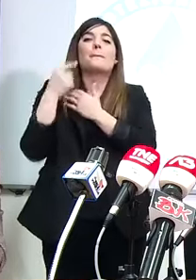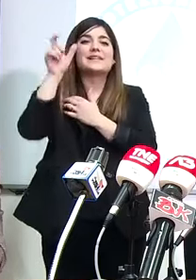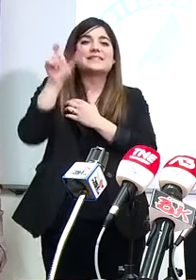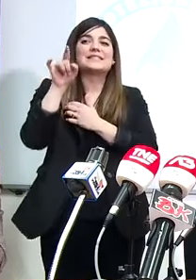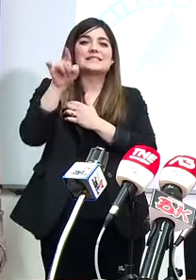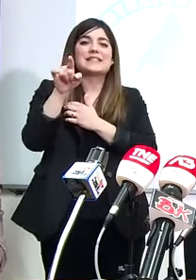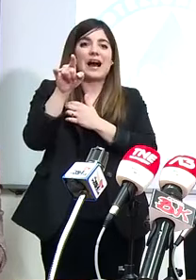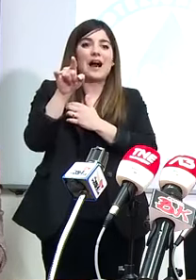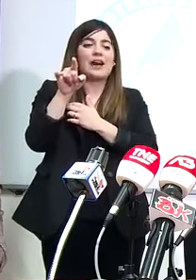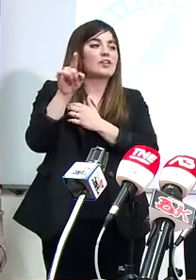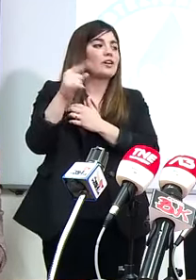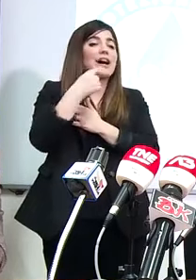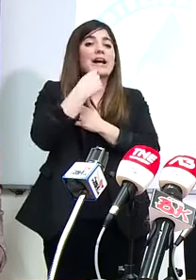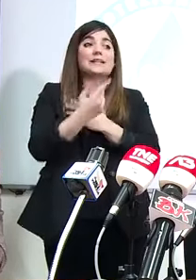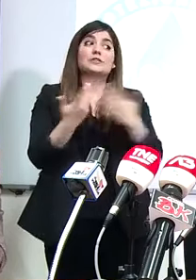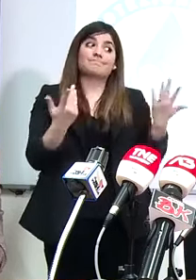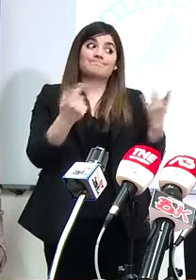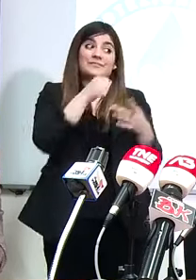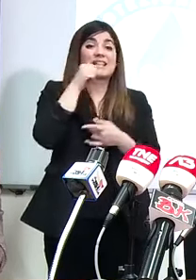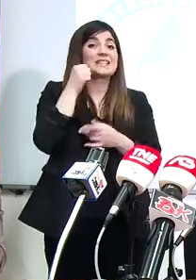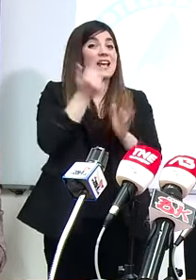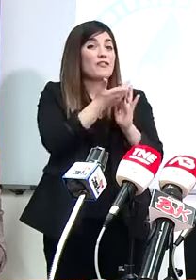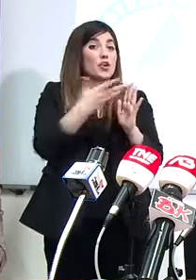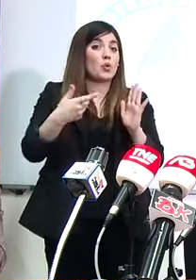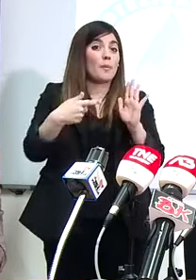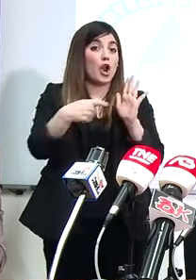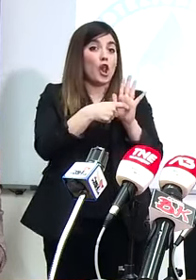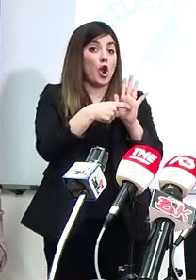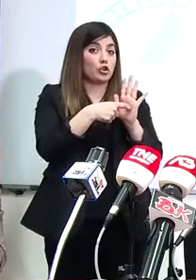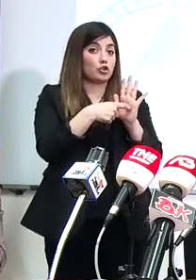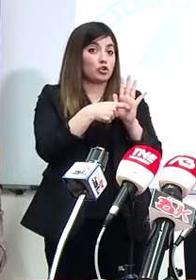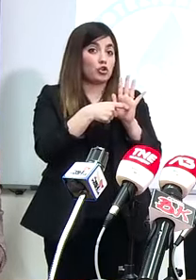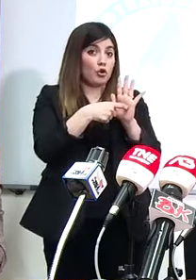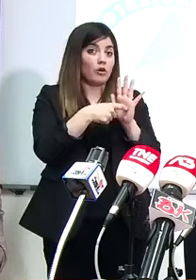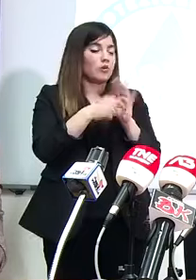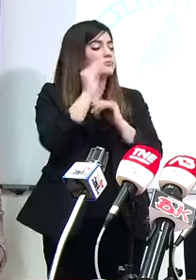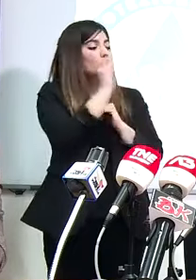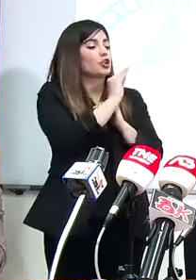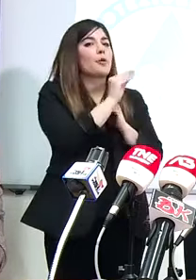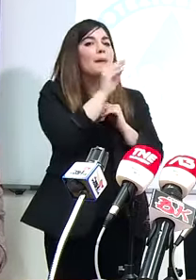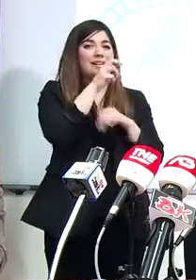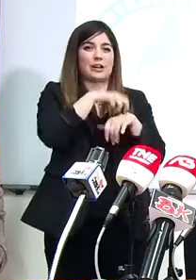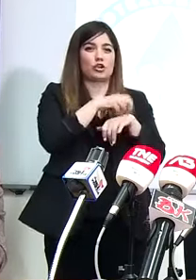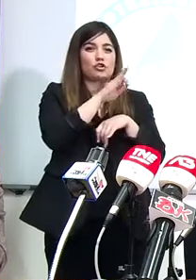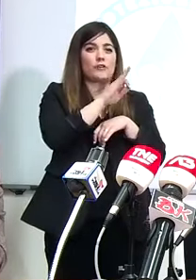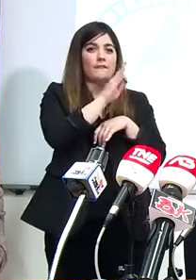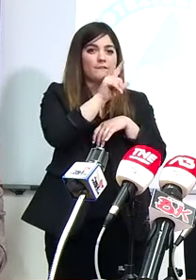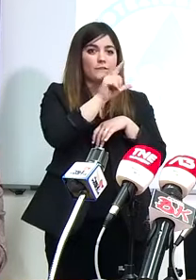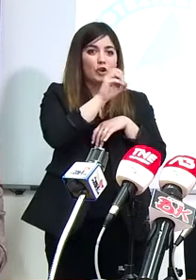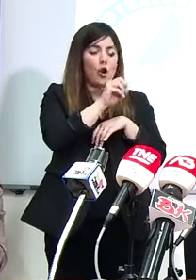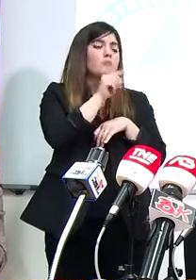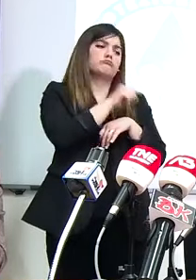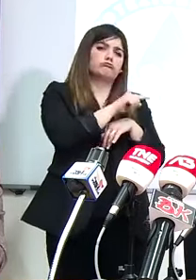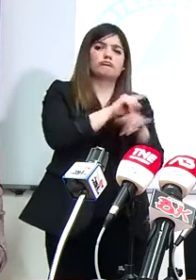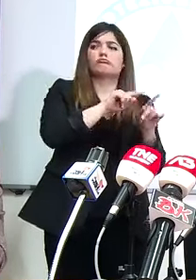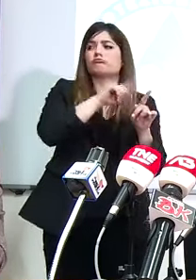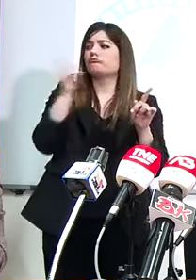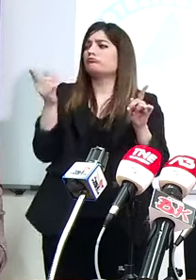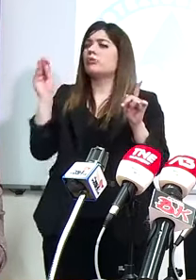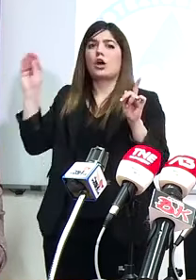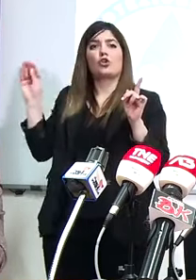i numeri dei lotti dottor follia chiesti punto dopo di che sentite vi svelo un piccolo segreto di